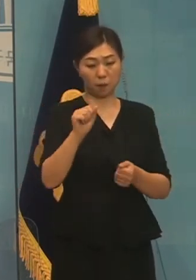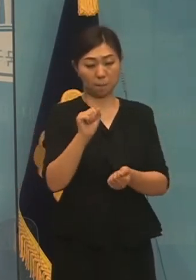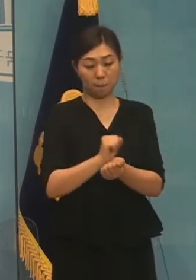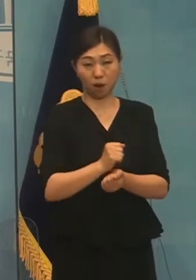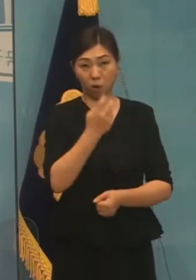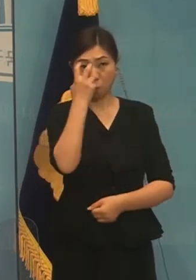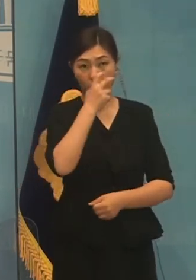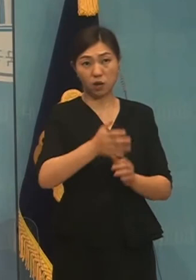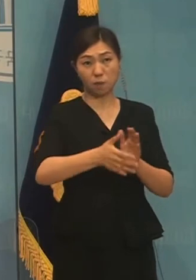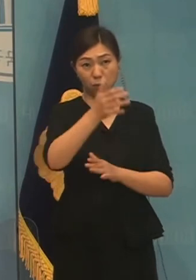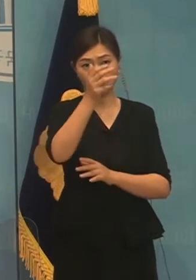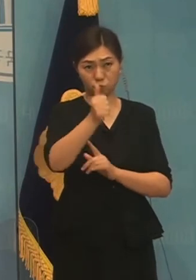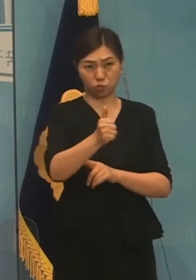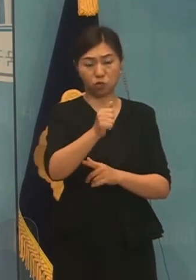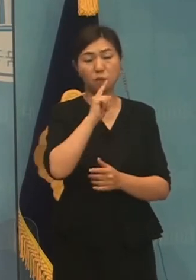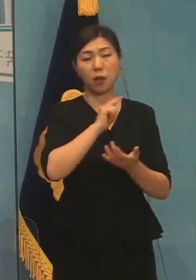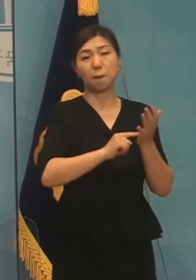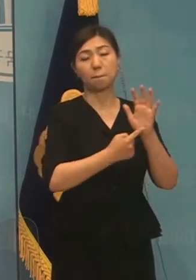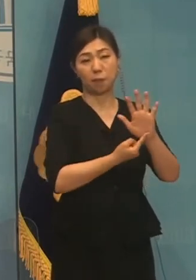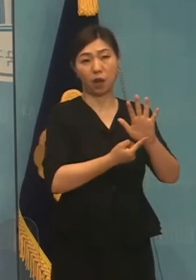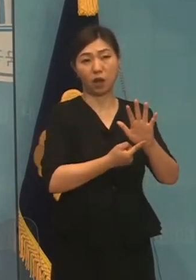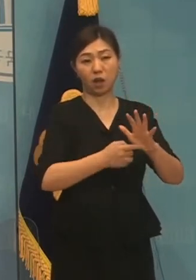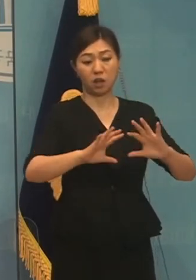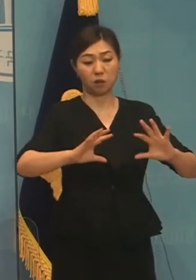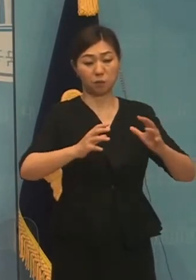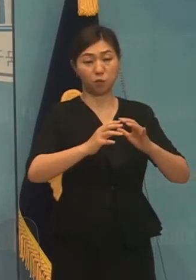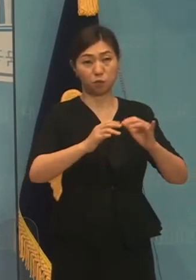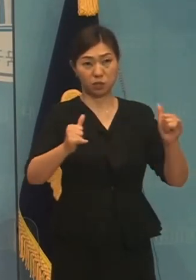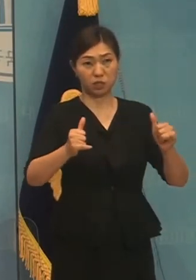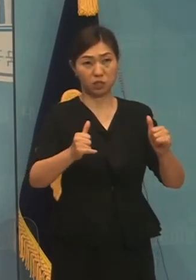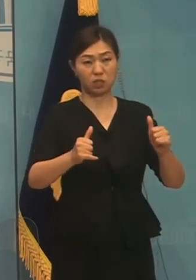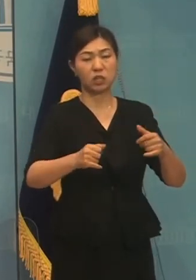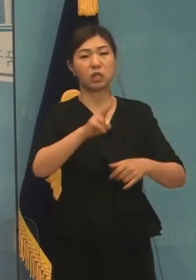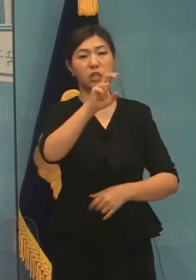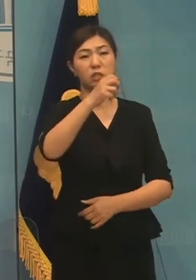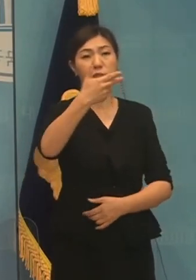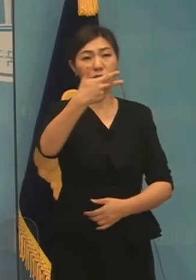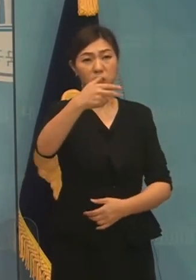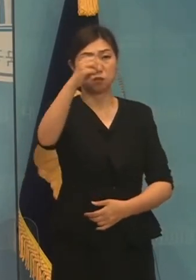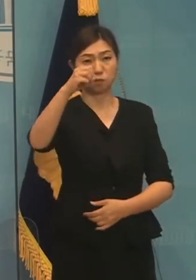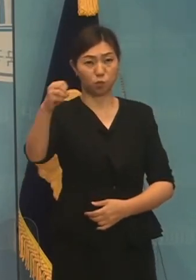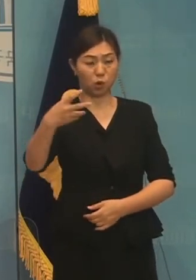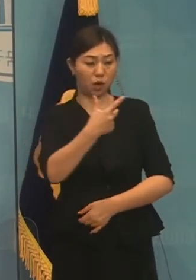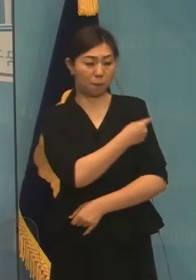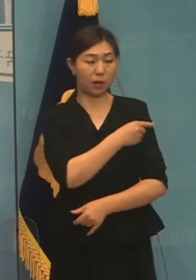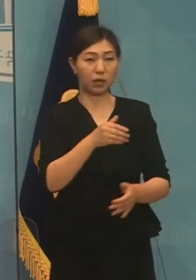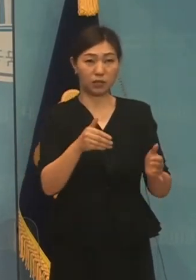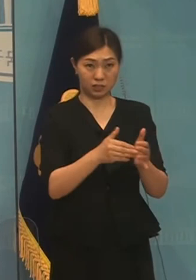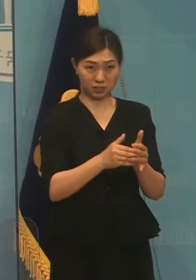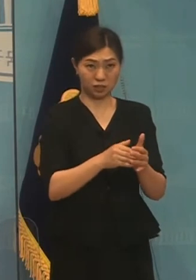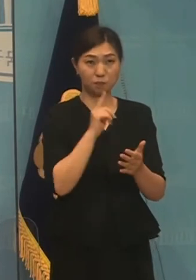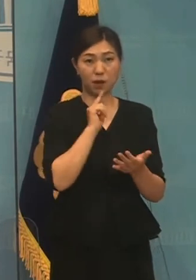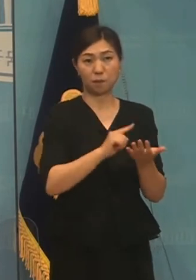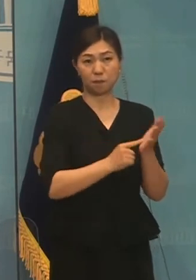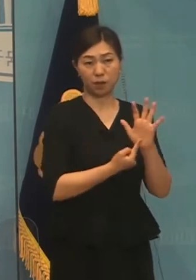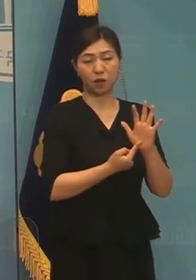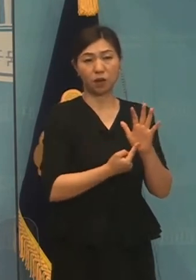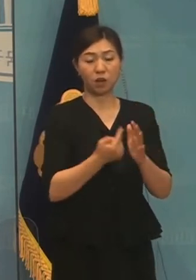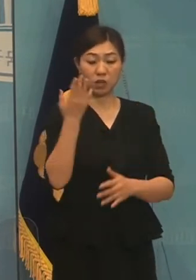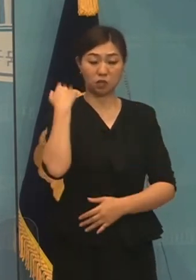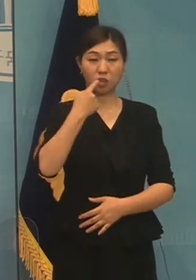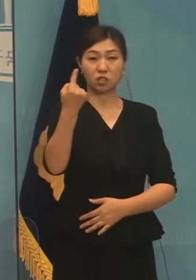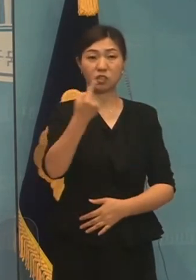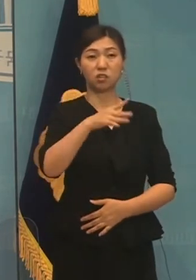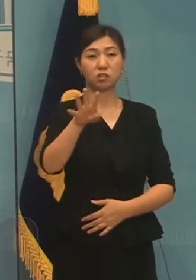수가 1,400만 명, 전체 인구의 27%를 돌파했다고 밝혔습니다. 그동안 1,400만 명이